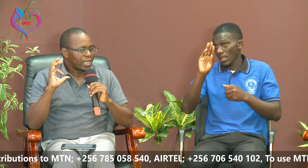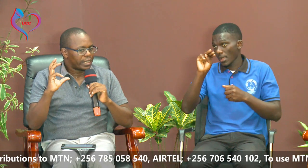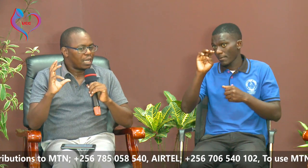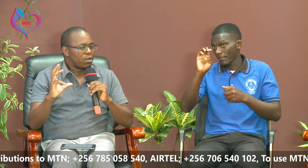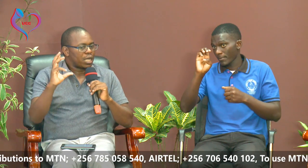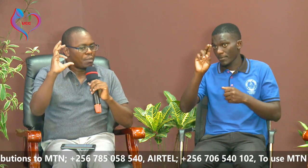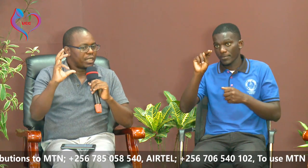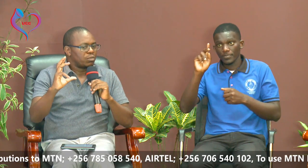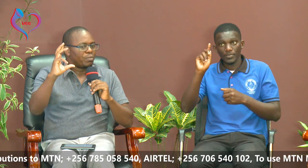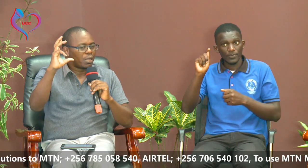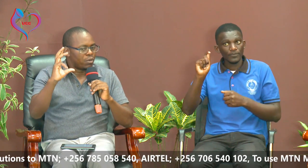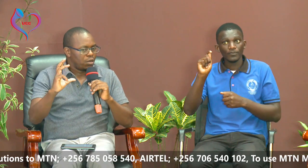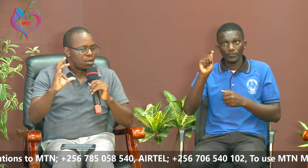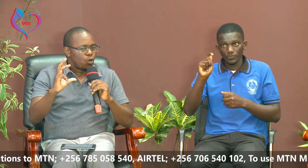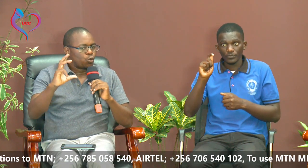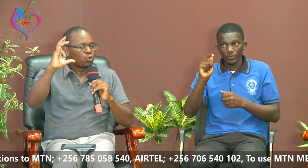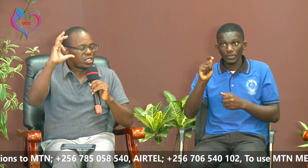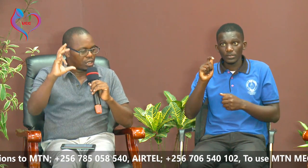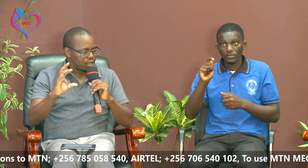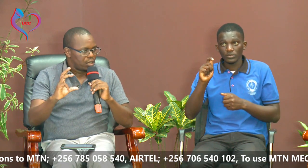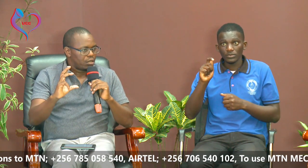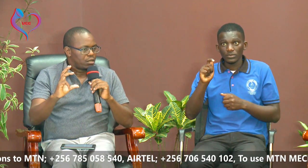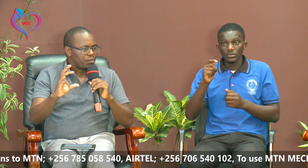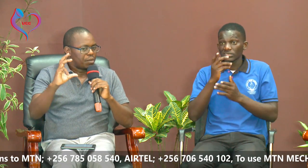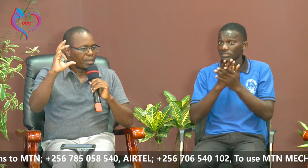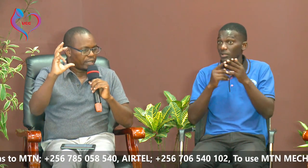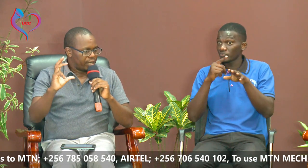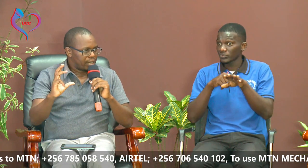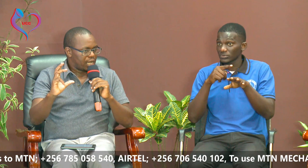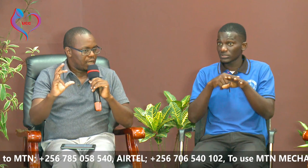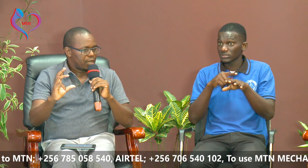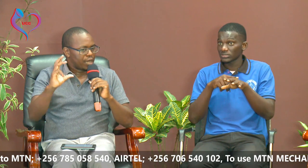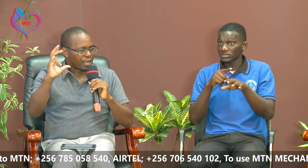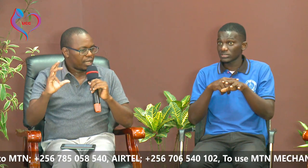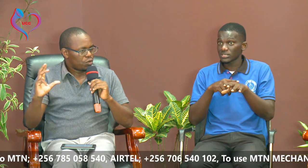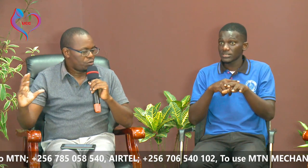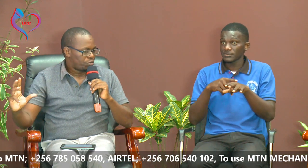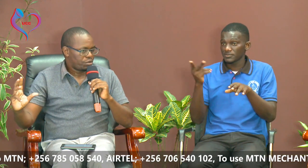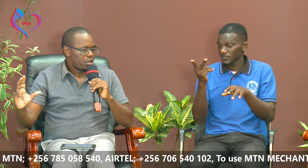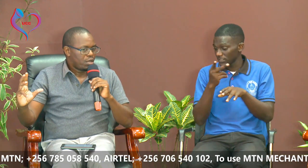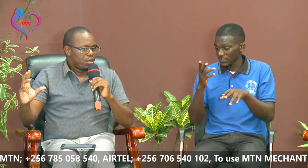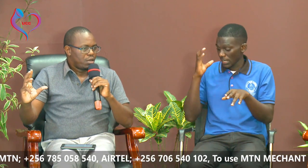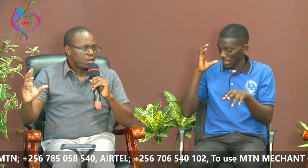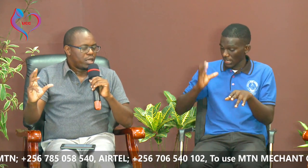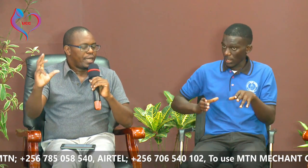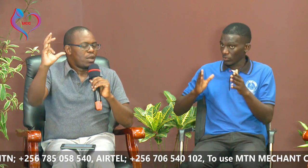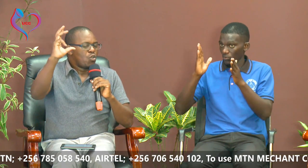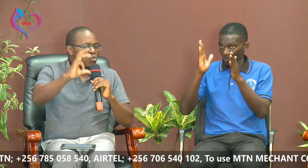wosange chigambo garment mu Bible olusi baba bategeza character yomuntu. Era